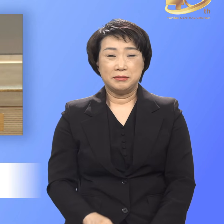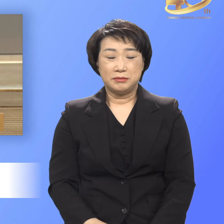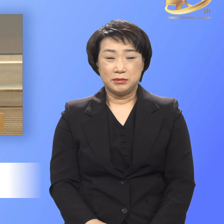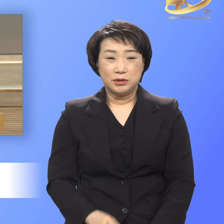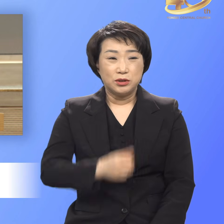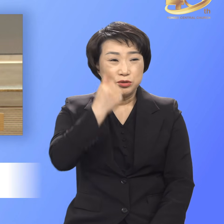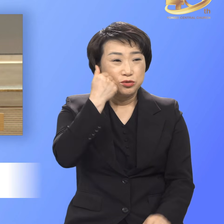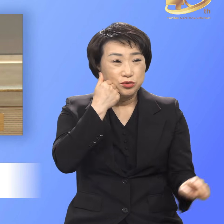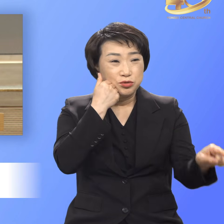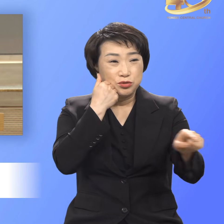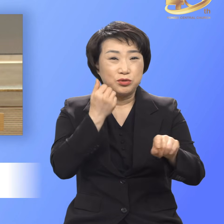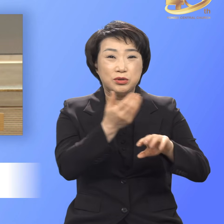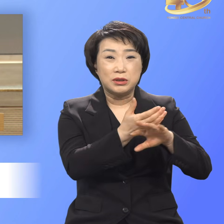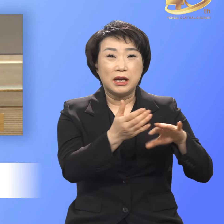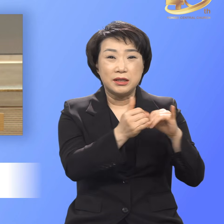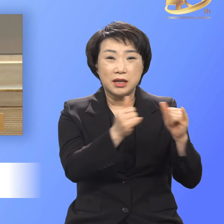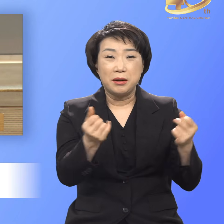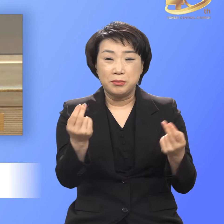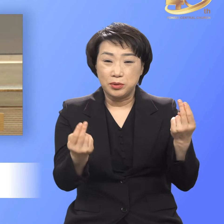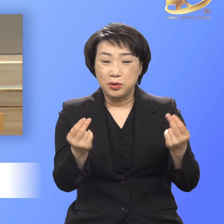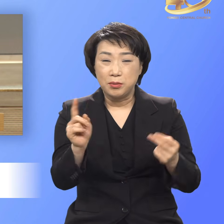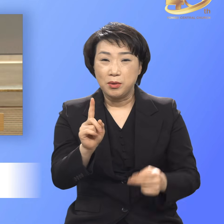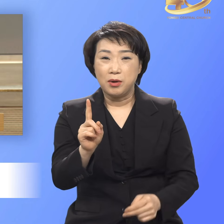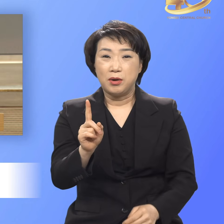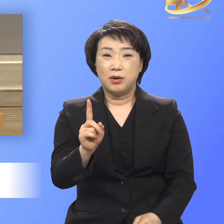다른 사람보다